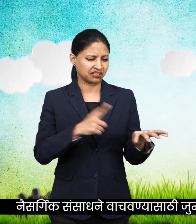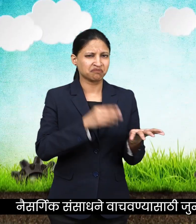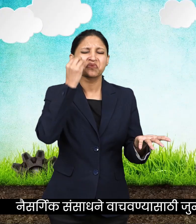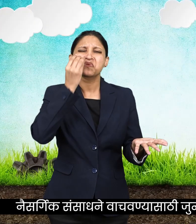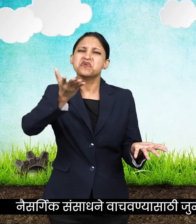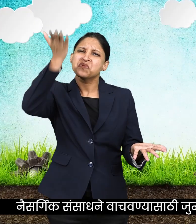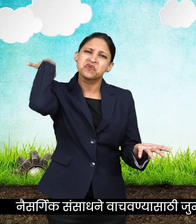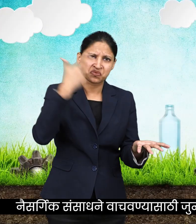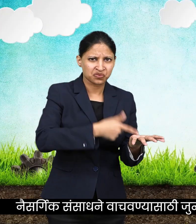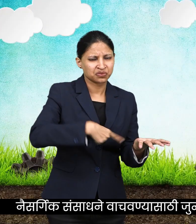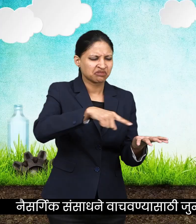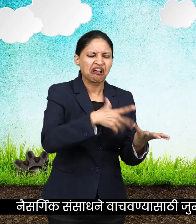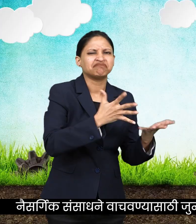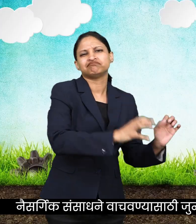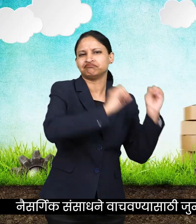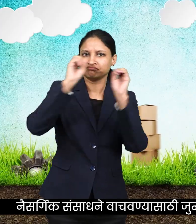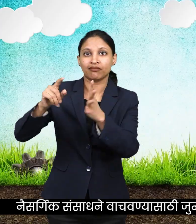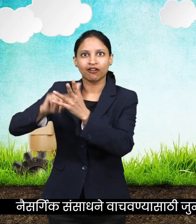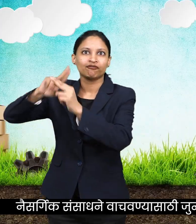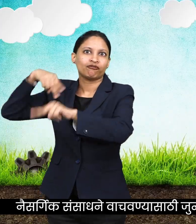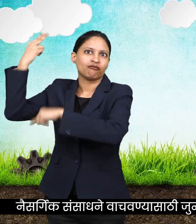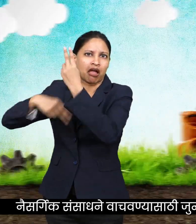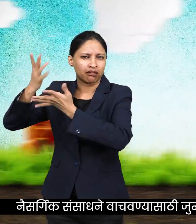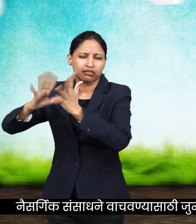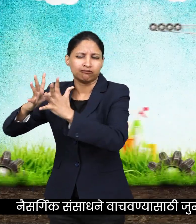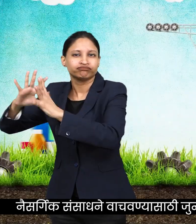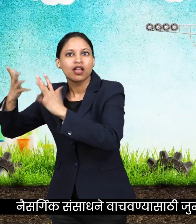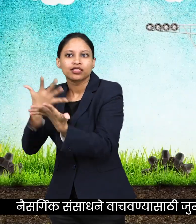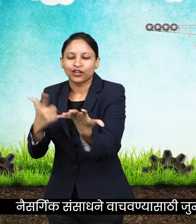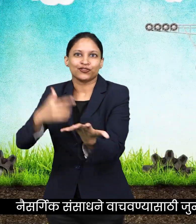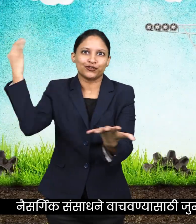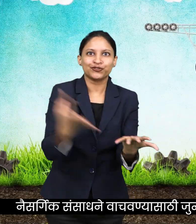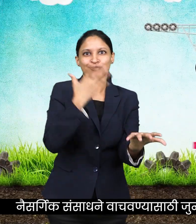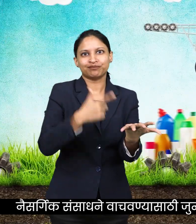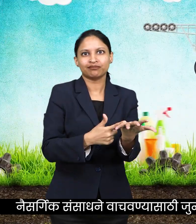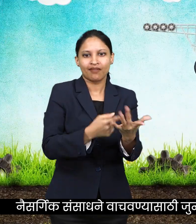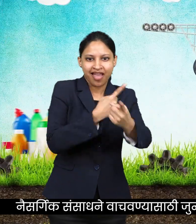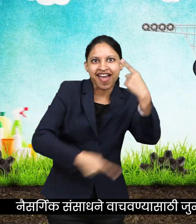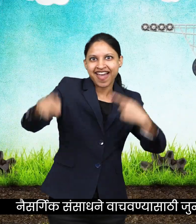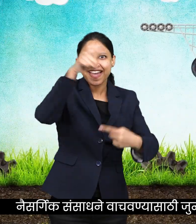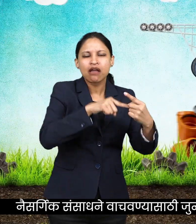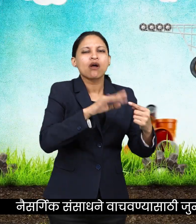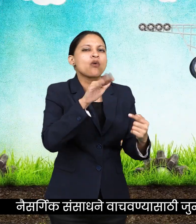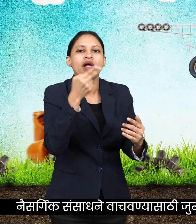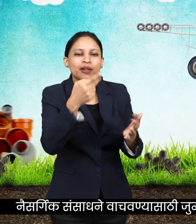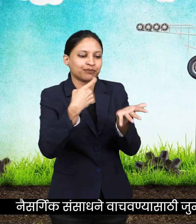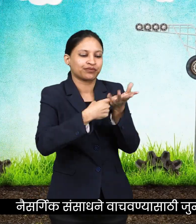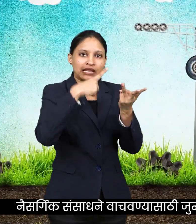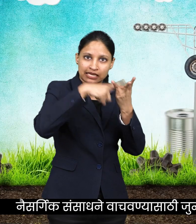नैसर्गिक संसाधने वाचवण्यासाठी जुन्या वस्तूंचे नवीन वस्तूंमध्ये रूपांतर करणे